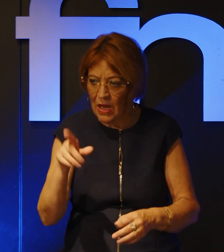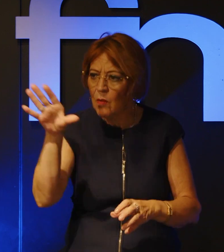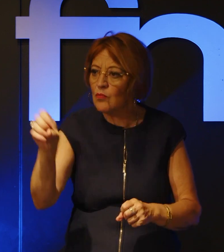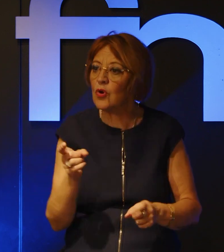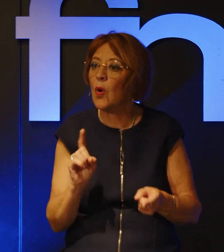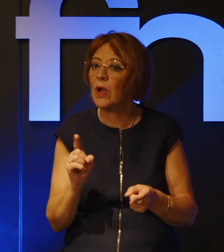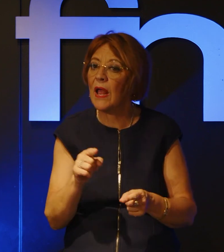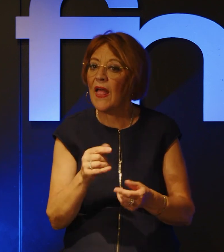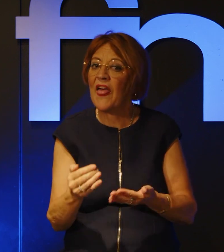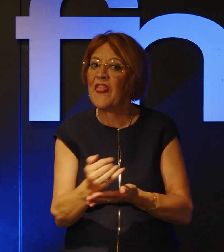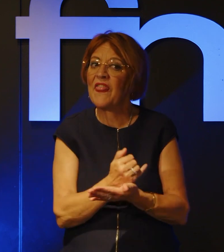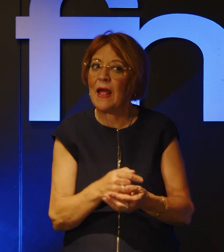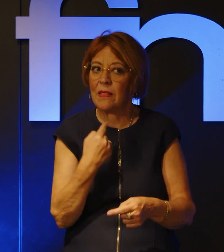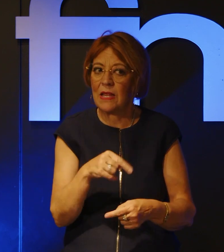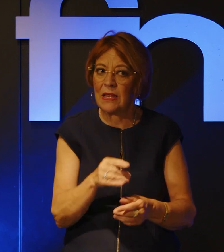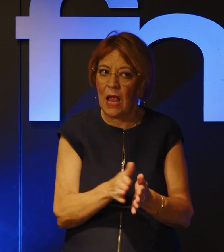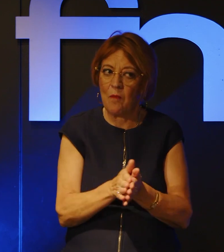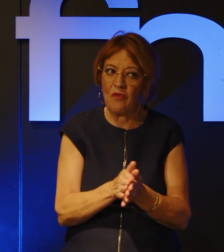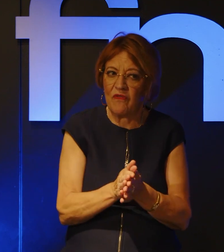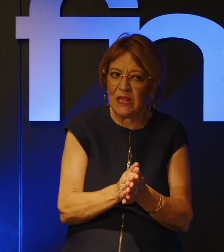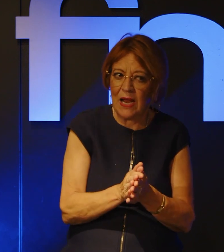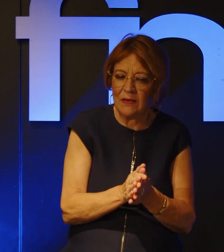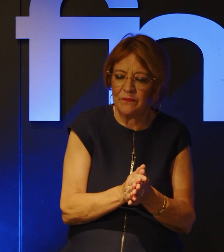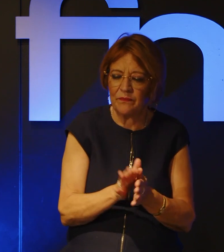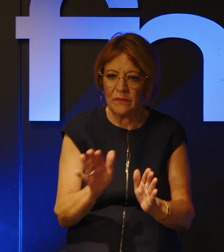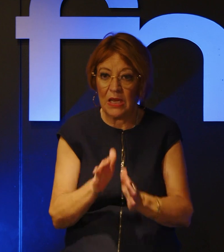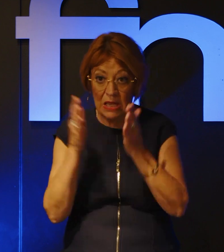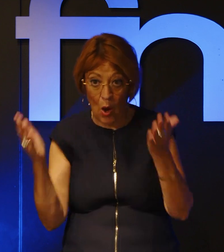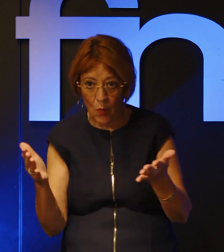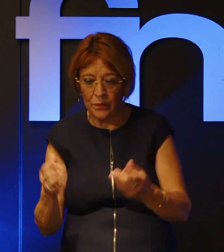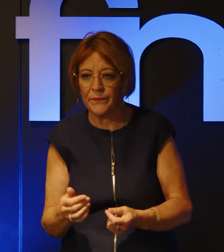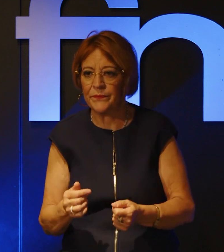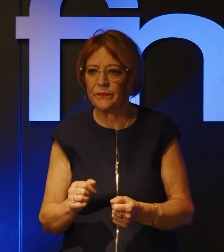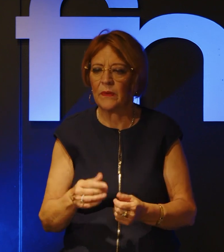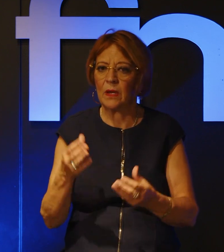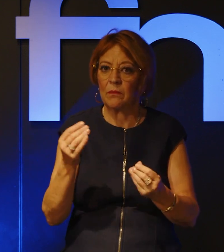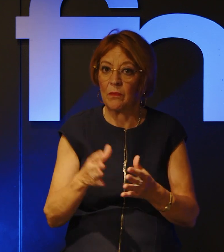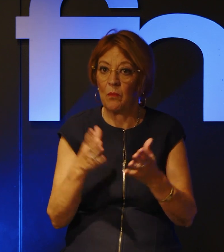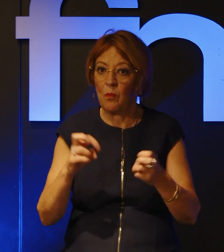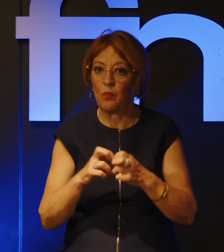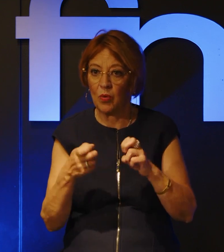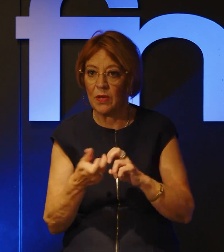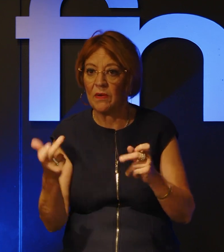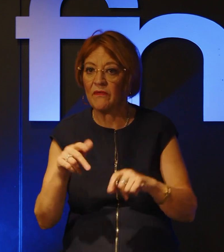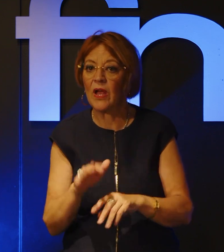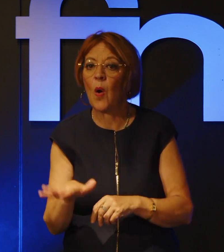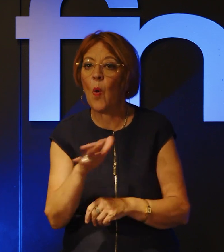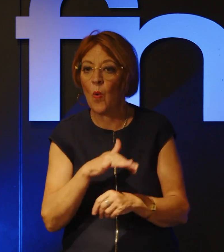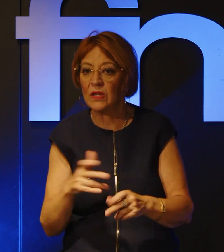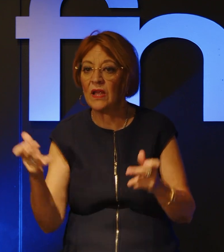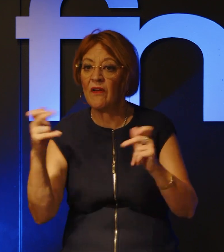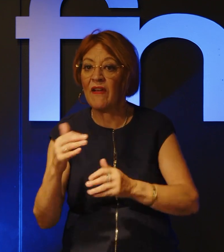buscar estes dados que já existem não é então grande parte do problema advém dos